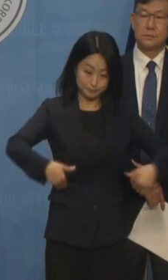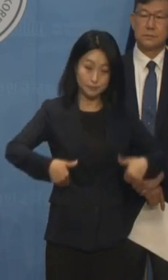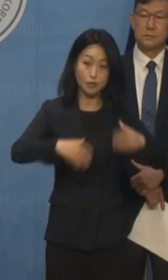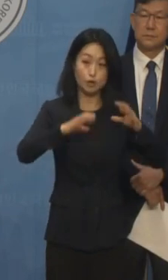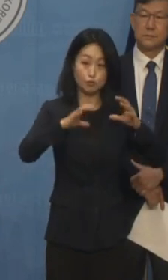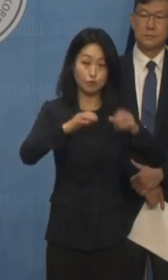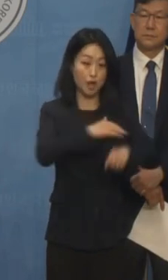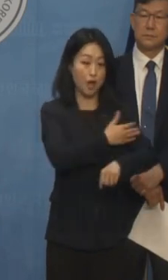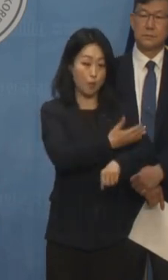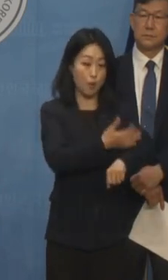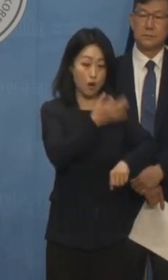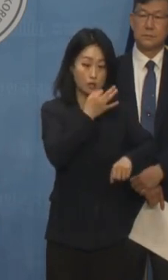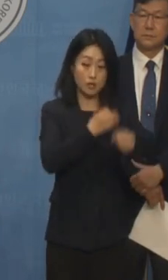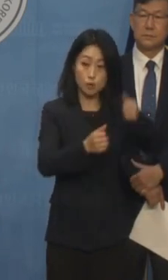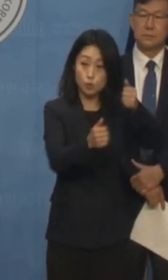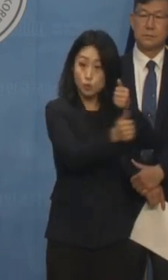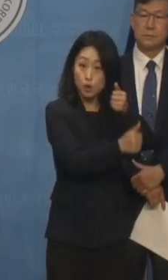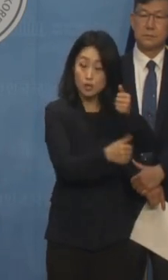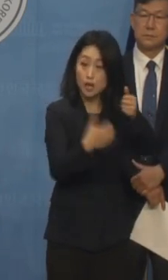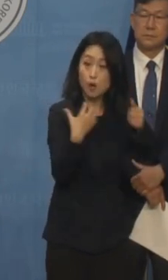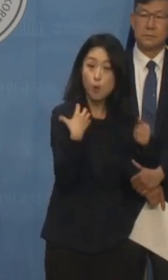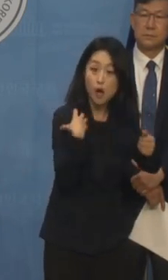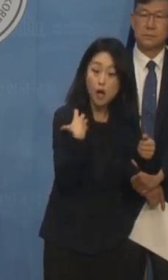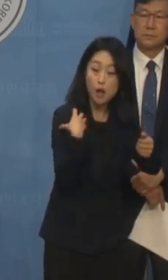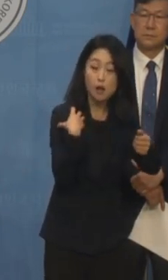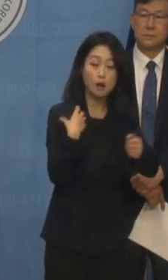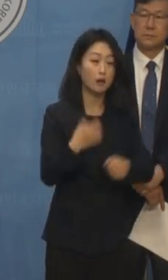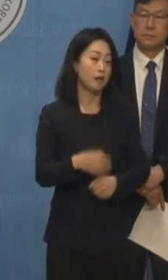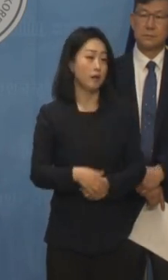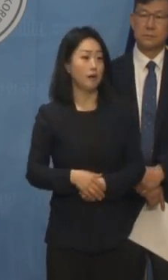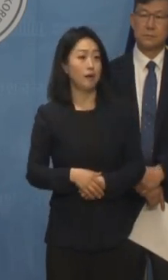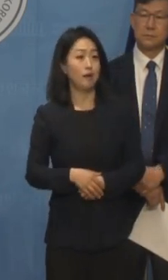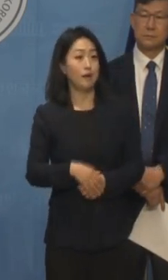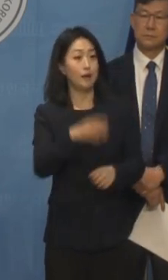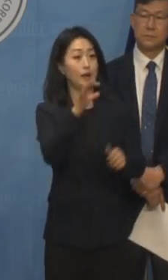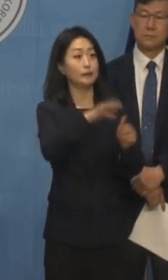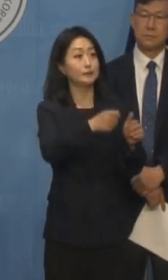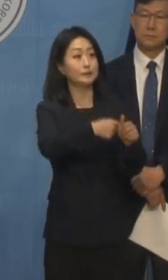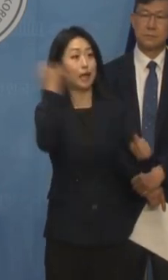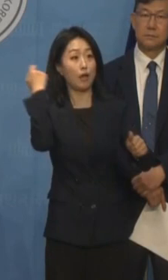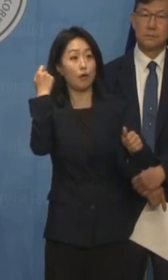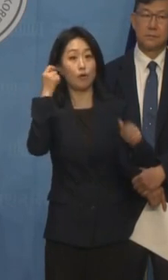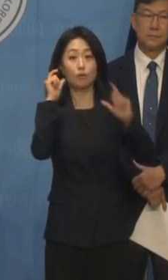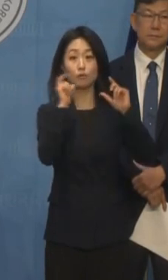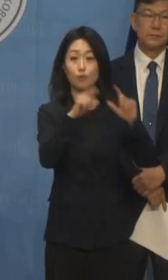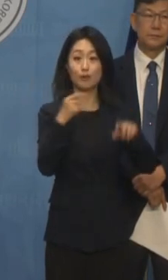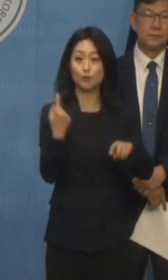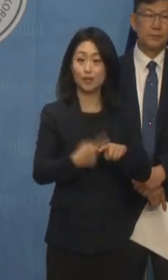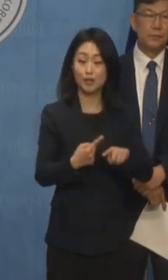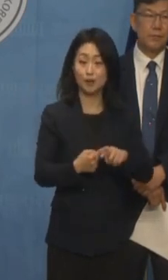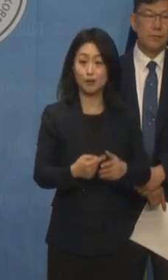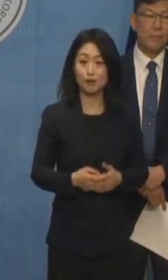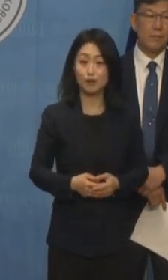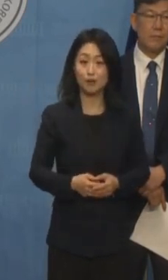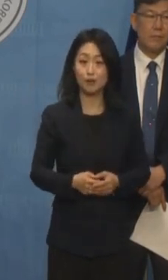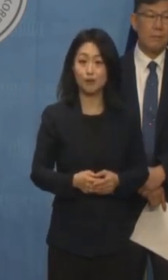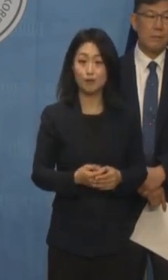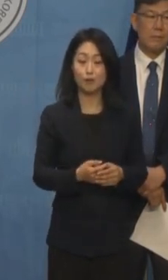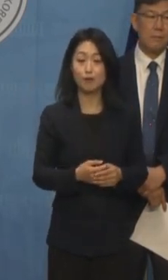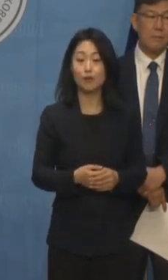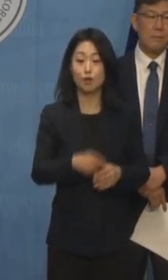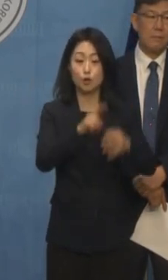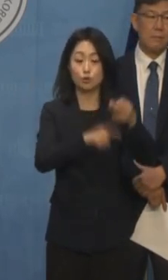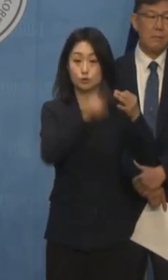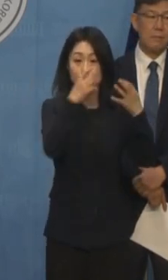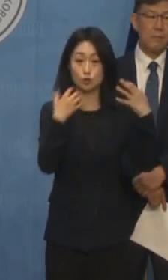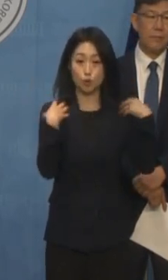할 권익위의 위상과 역할에 사실상 사형 선고를 내린 것입니다. 그동안 윤석열